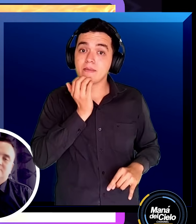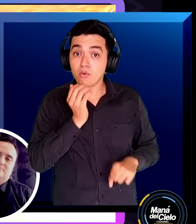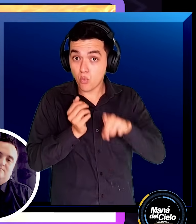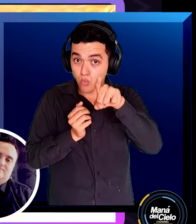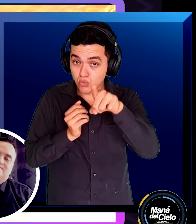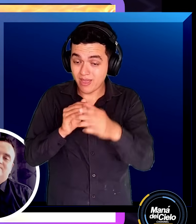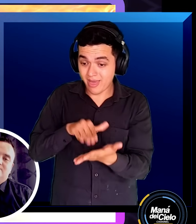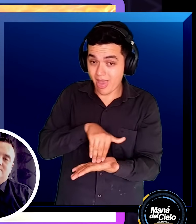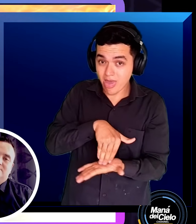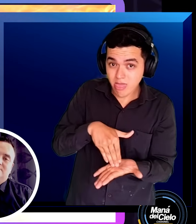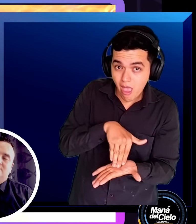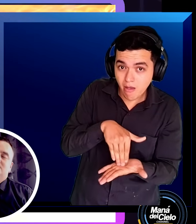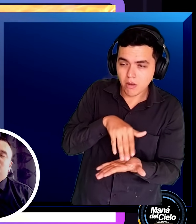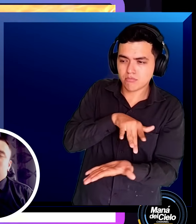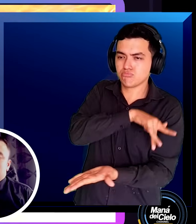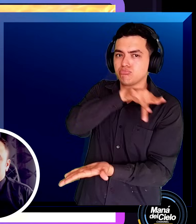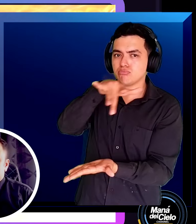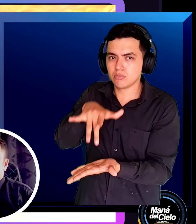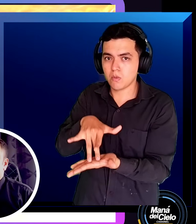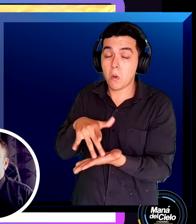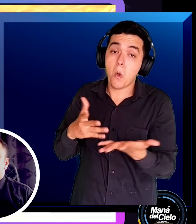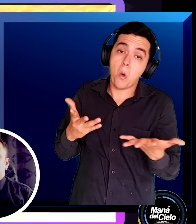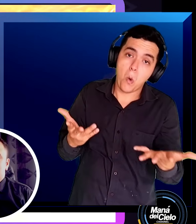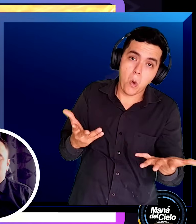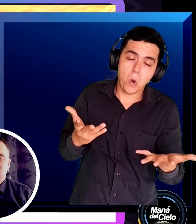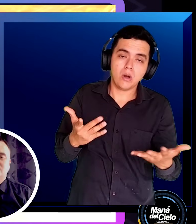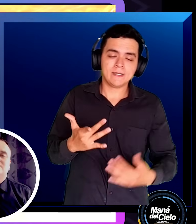esta pregunta